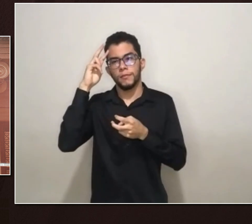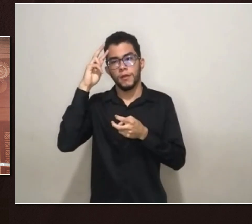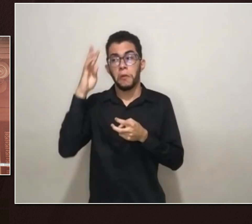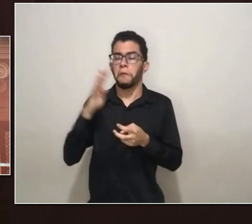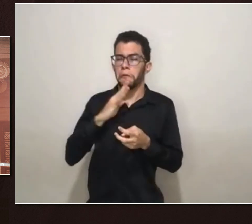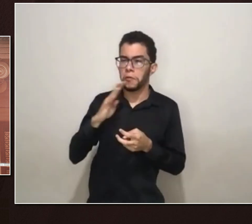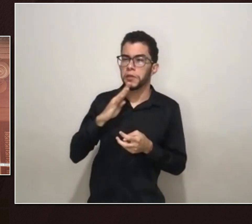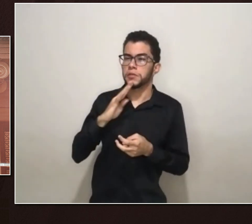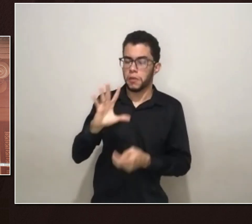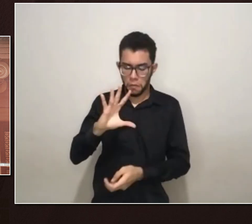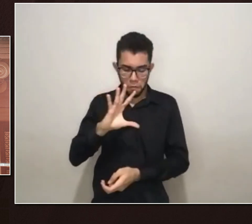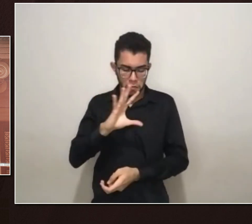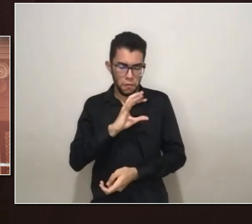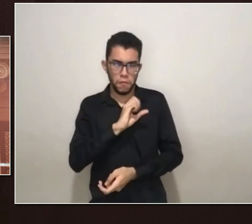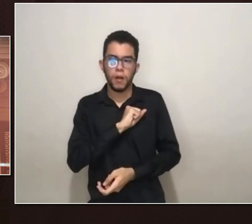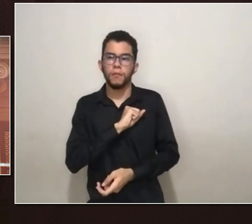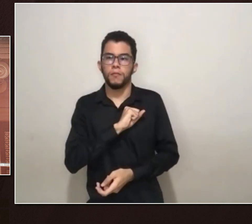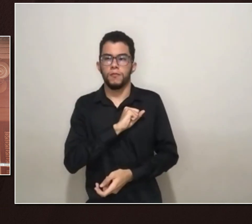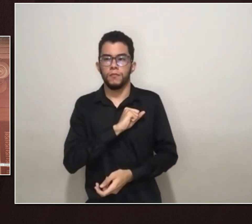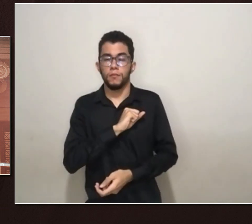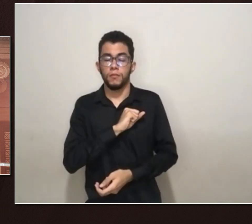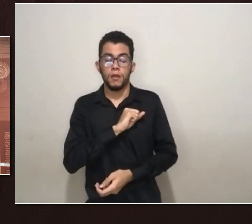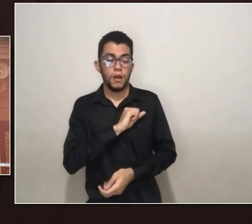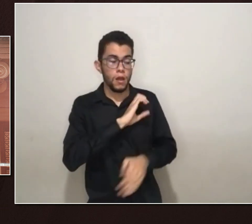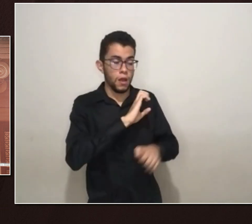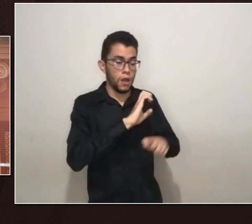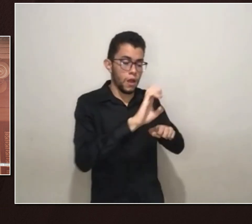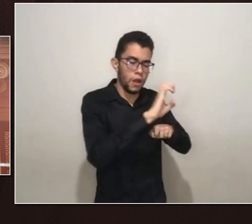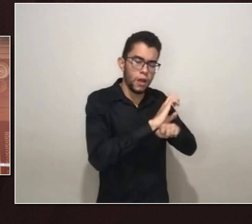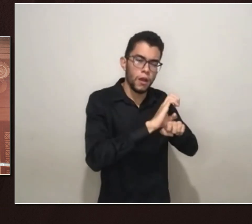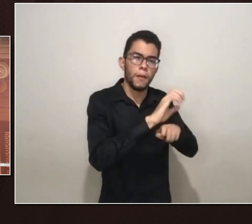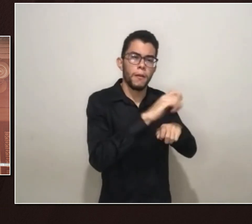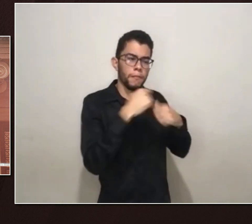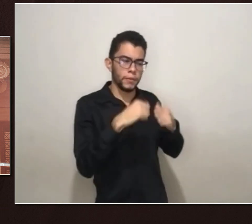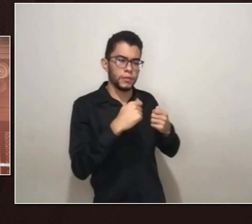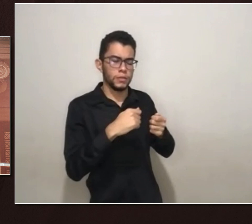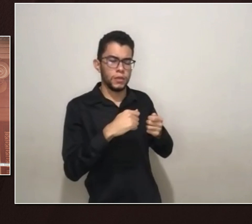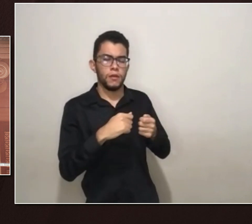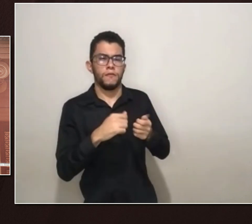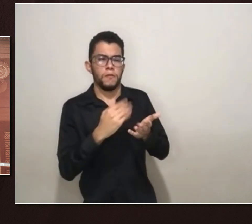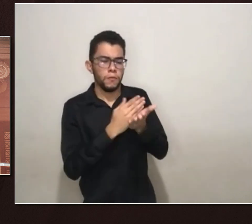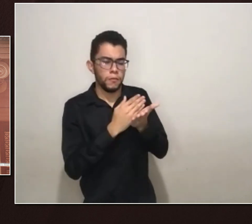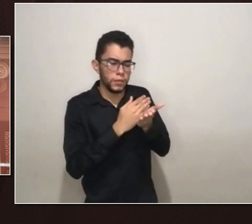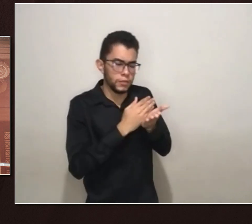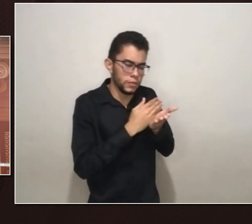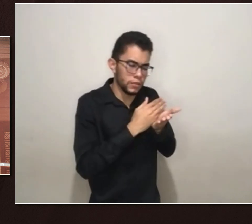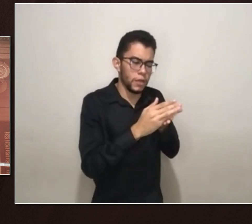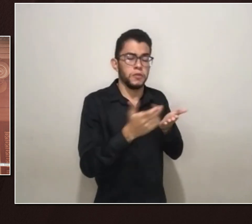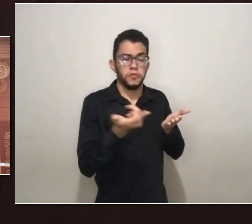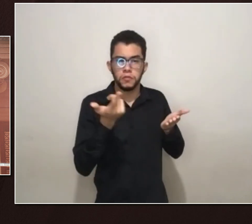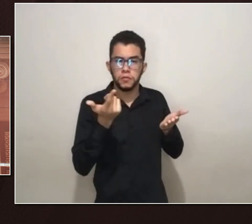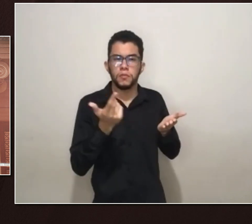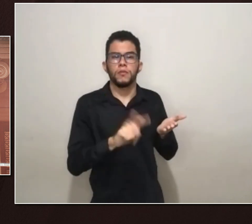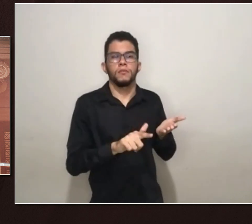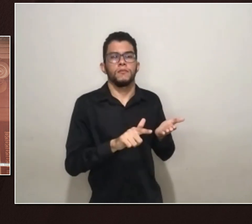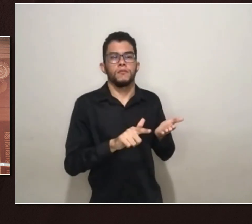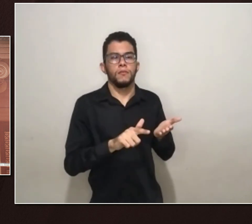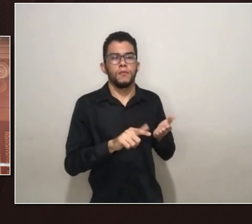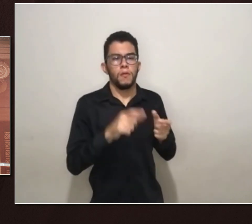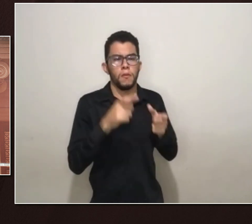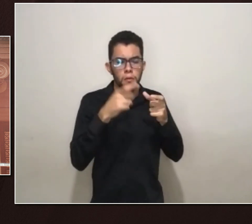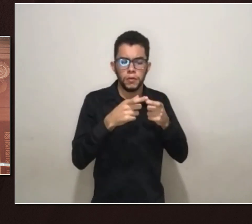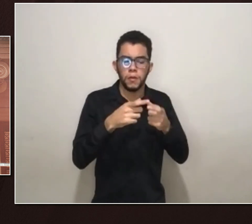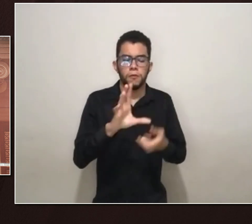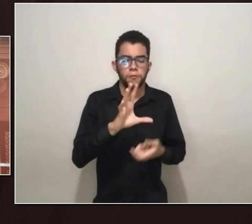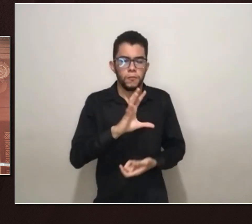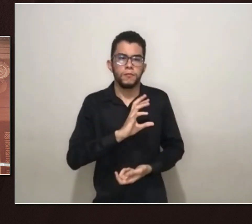restaurar, voltar para esse amor, tá bom? E capítulo 4, versículo 7.